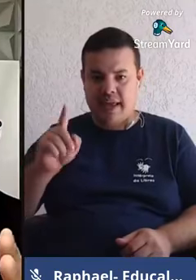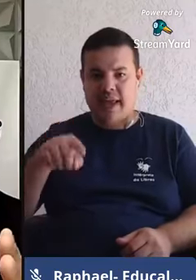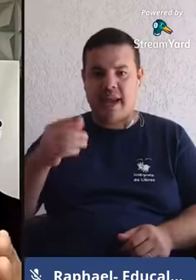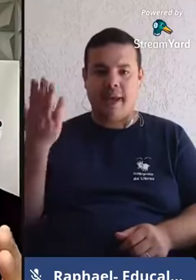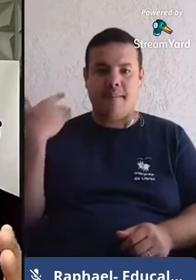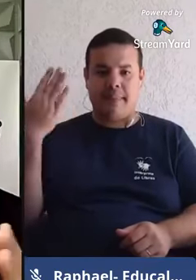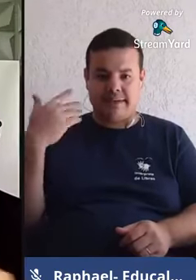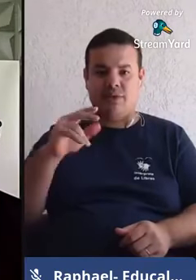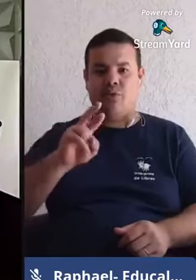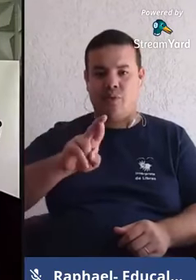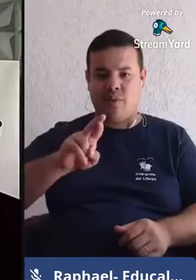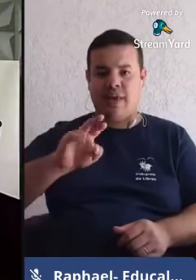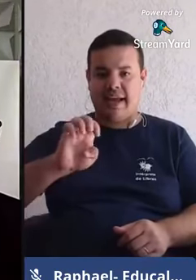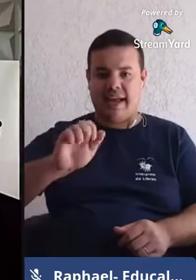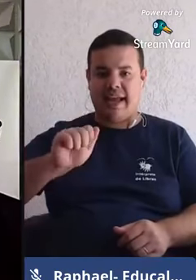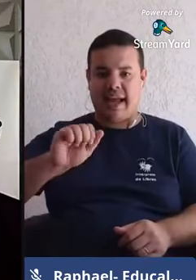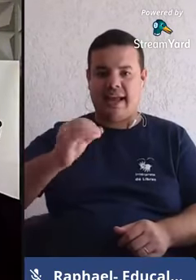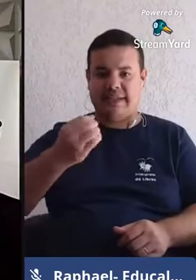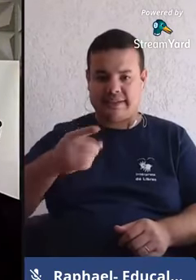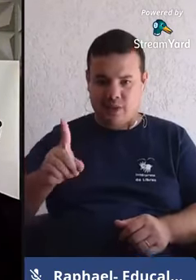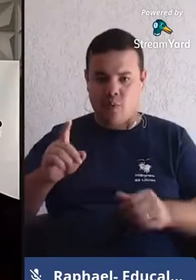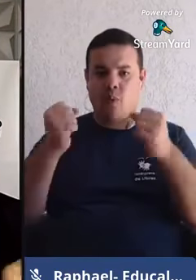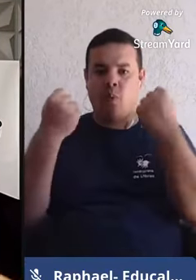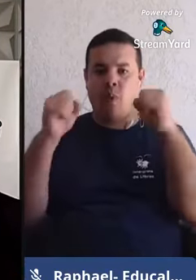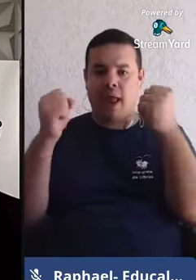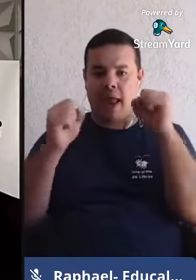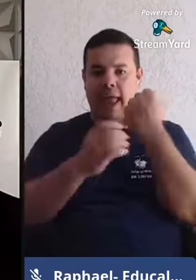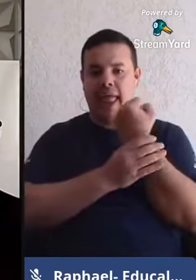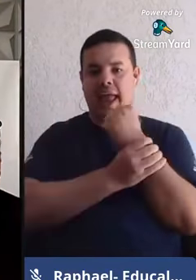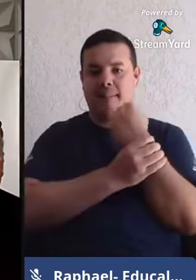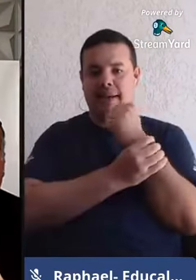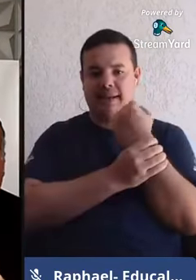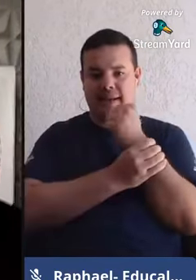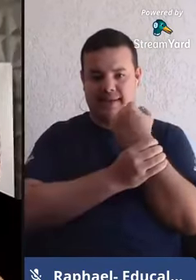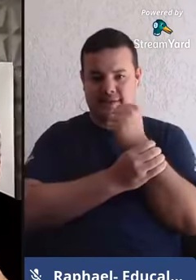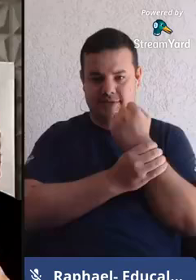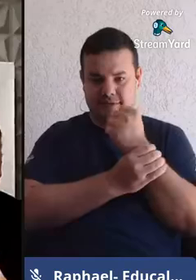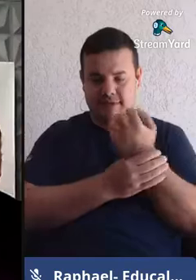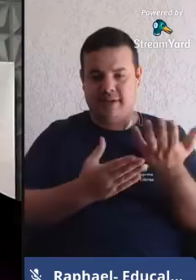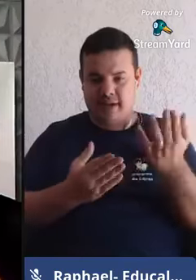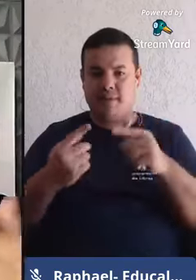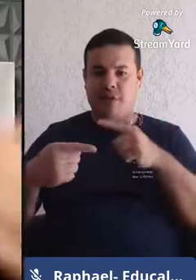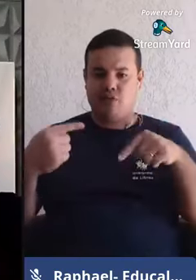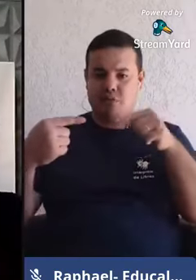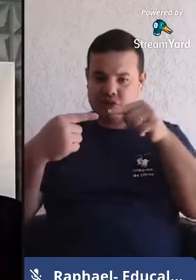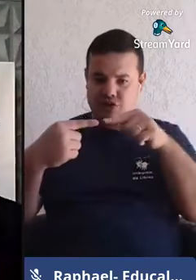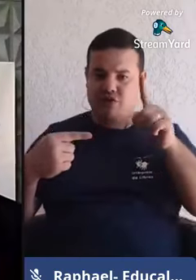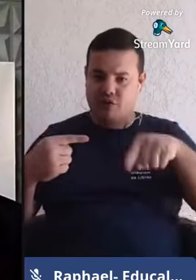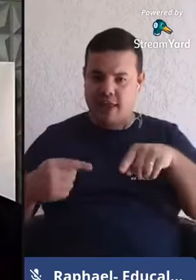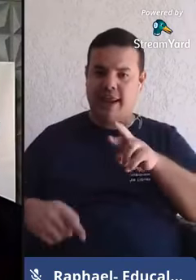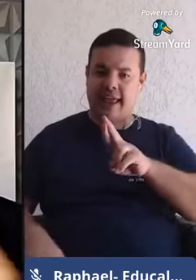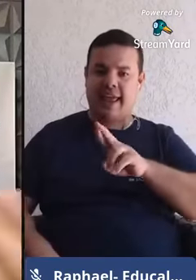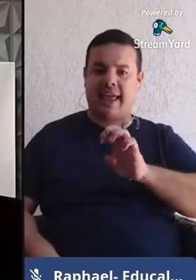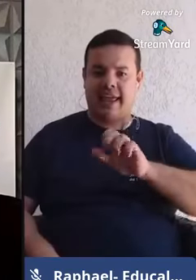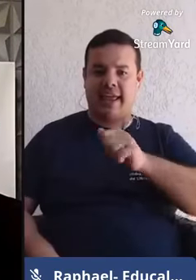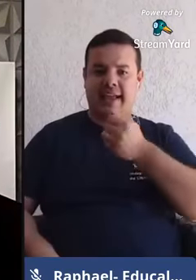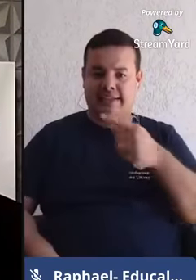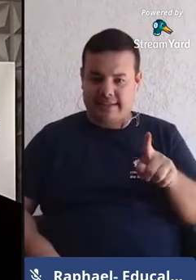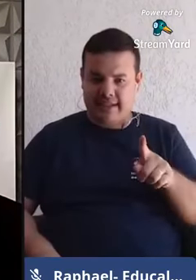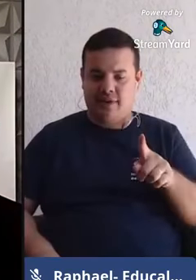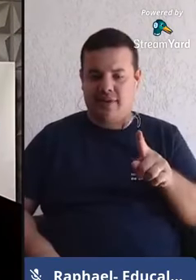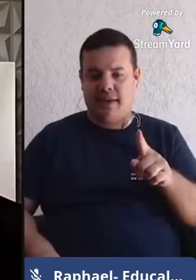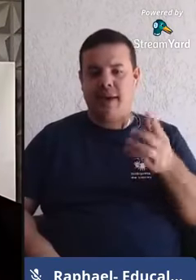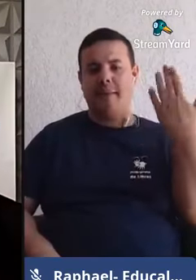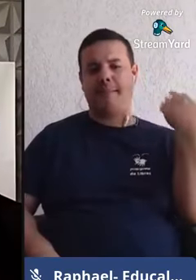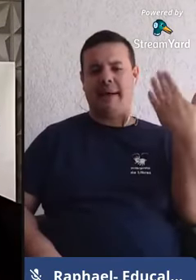Reação com habilite ali, mas a ideia era de reação, né? Na ocasião se falava em reabilitação, não se falava